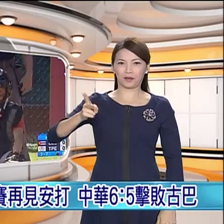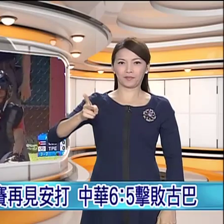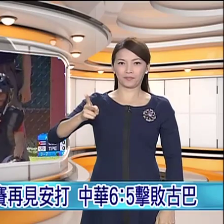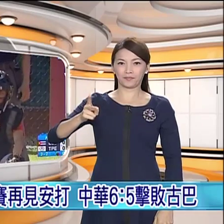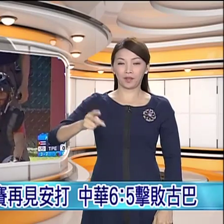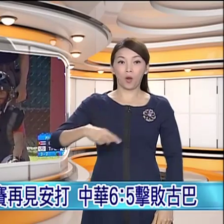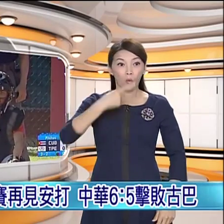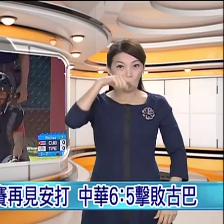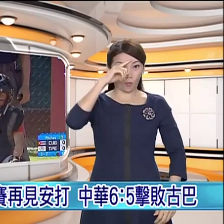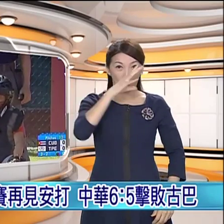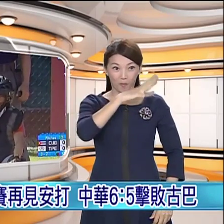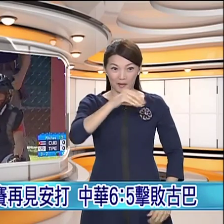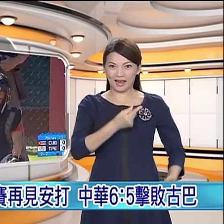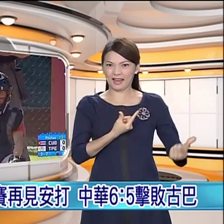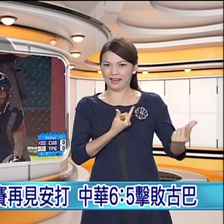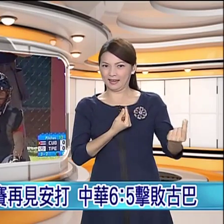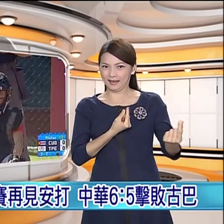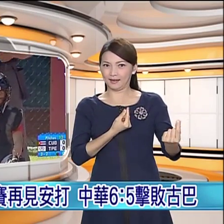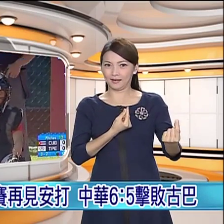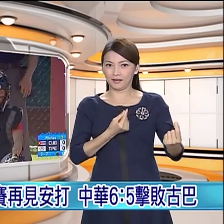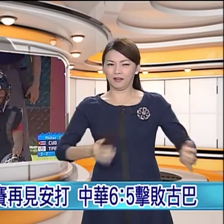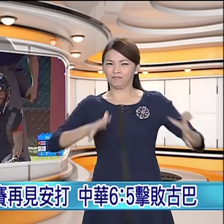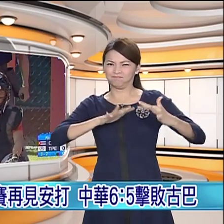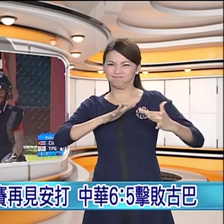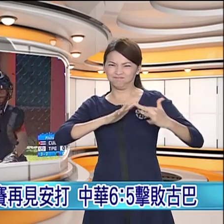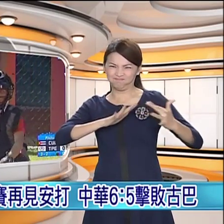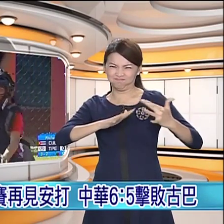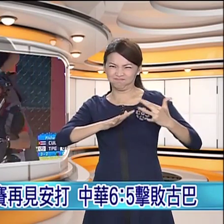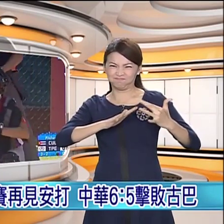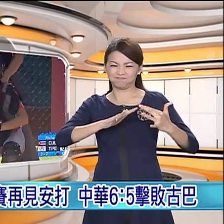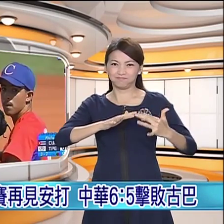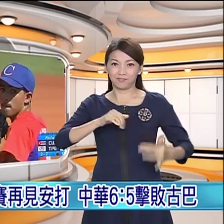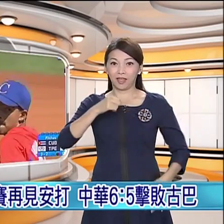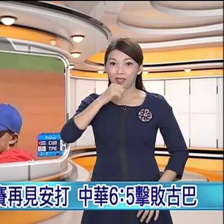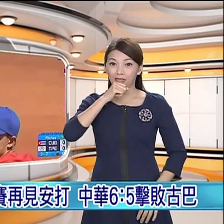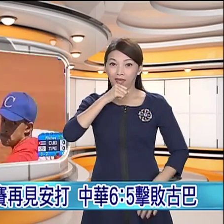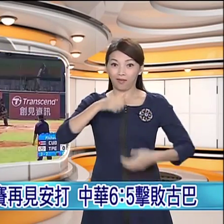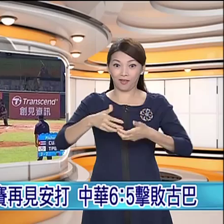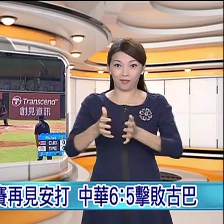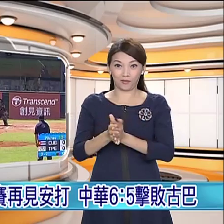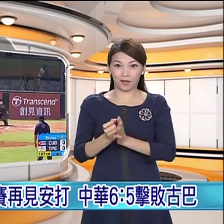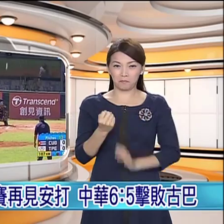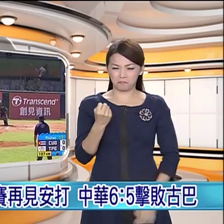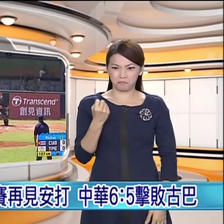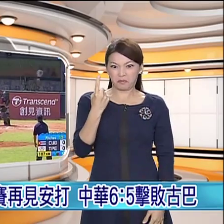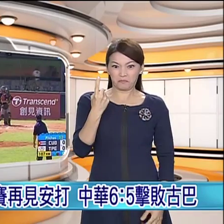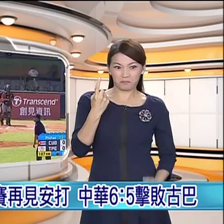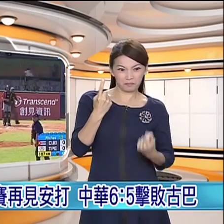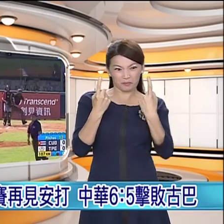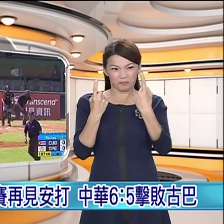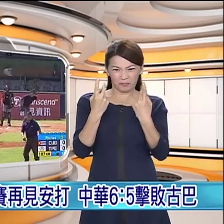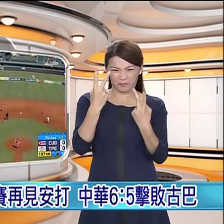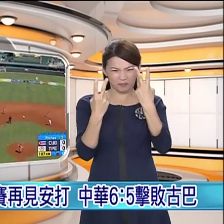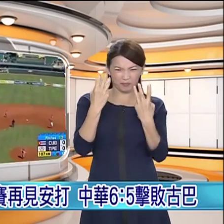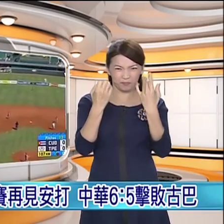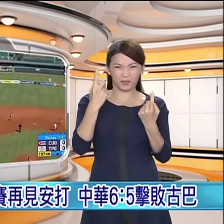巴。中华队虽然是先取得点，不过古巴队也是紧咬不